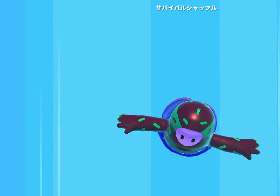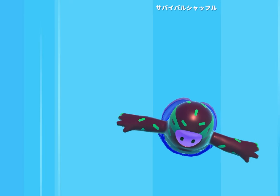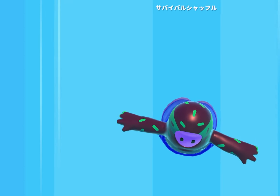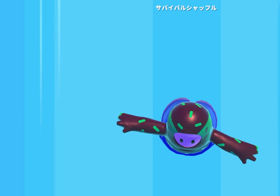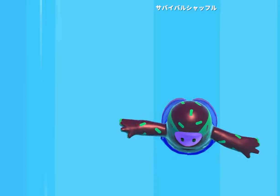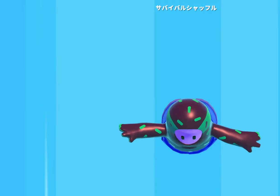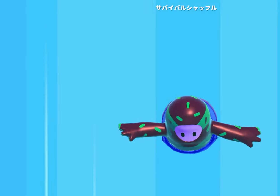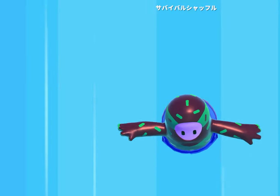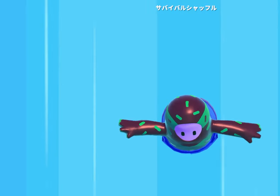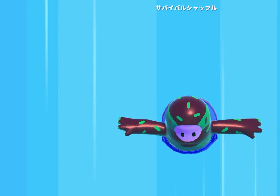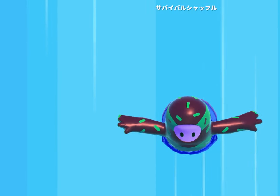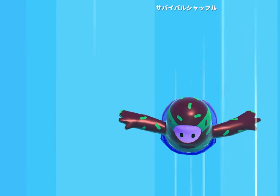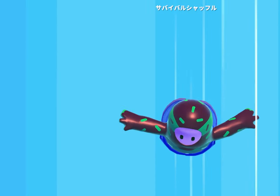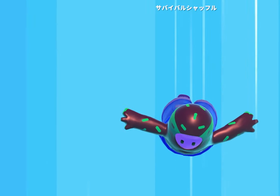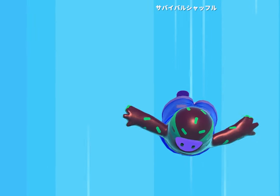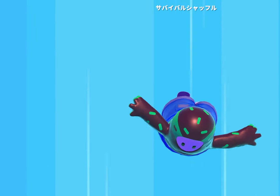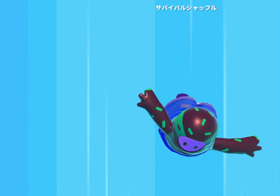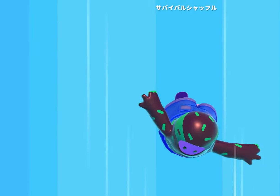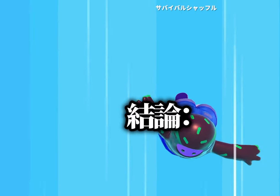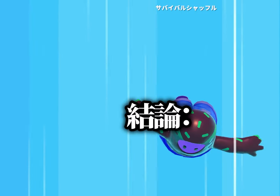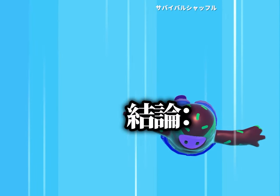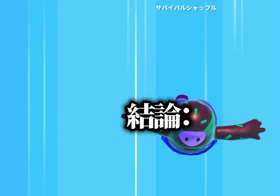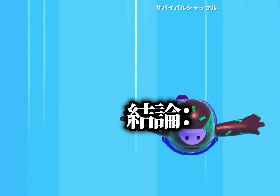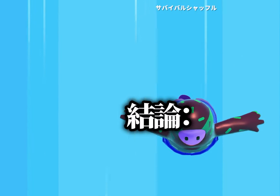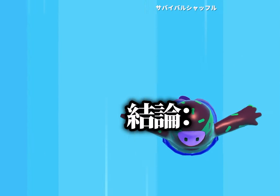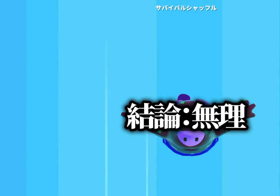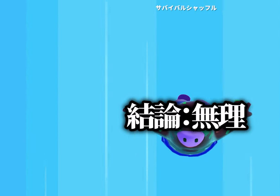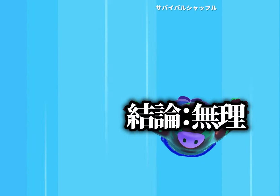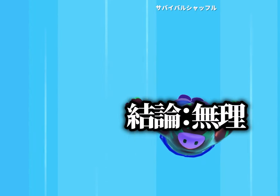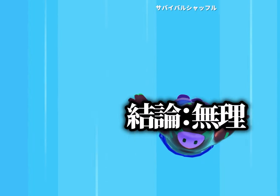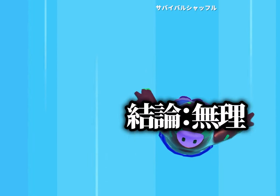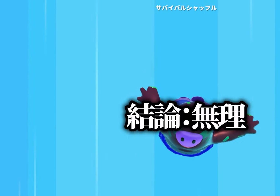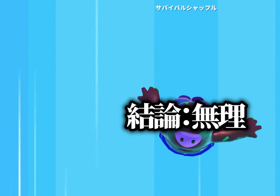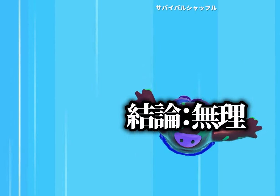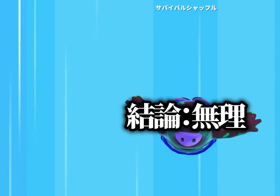に嫉妬の感情を抱くことは可能か結論無理無理でした